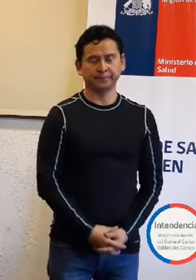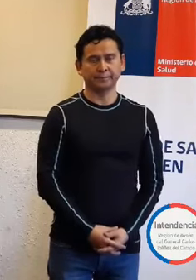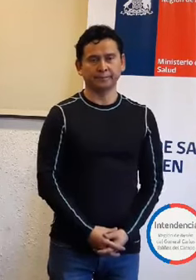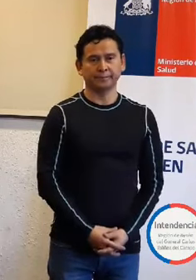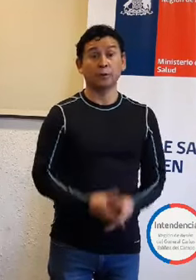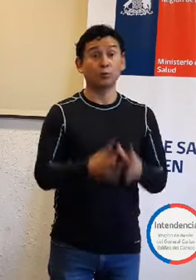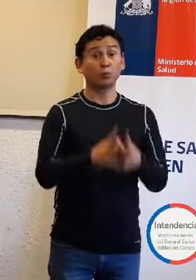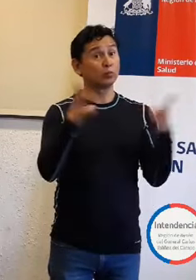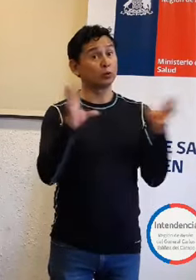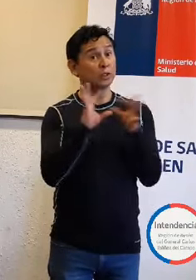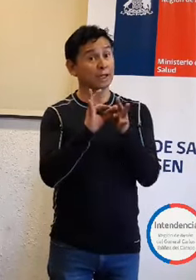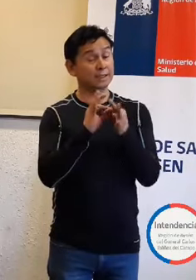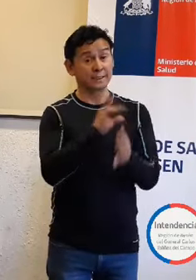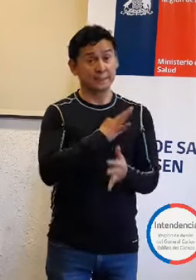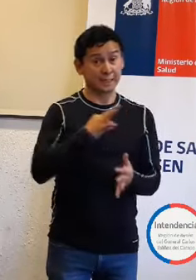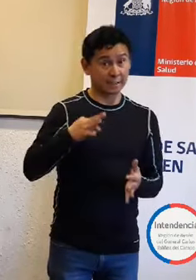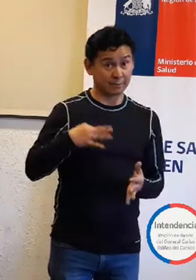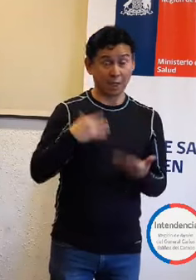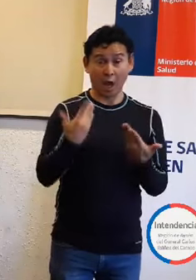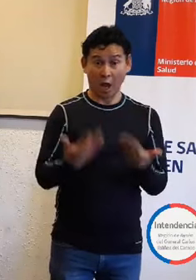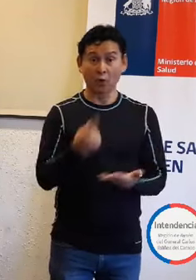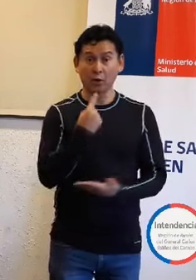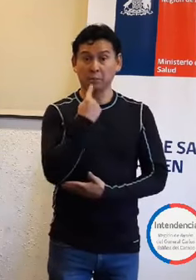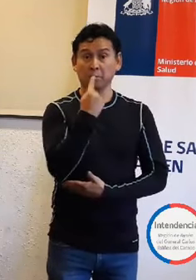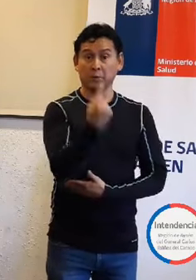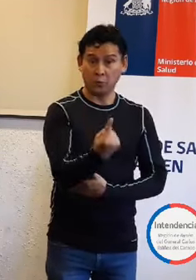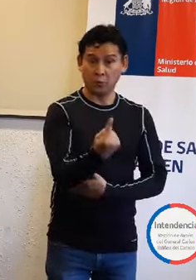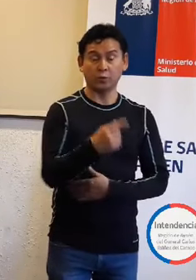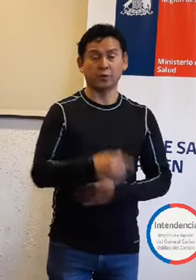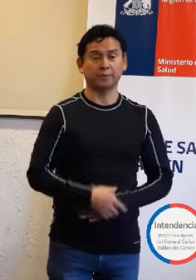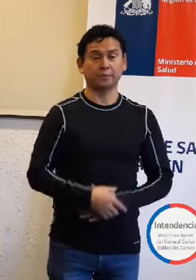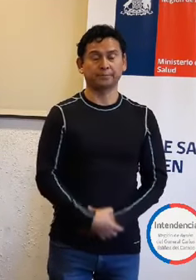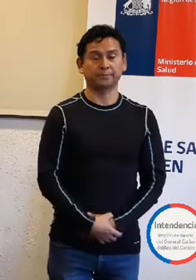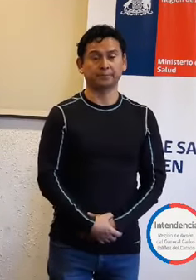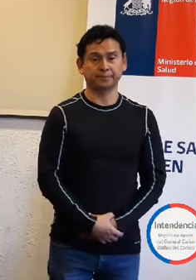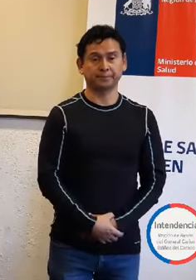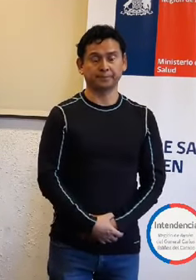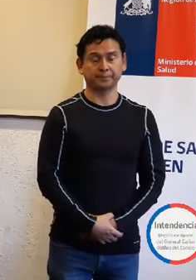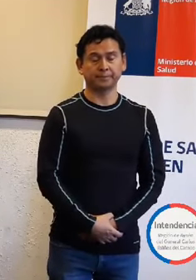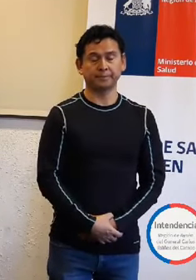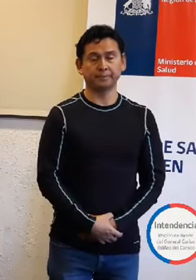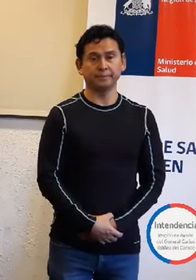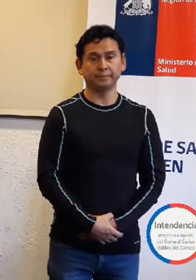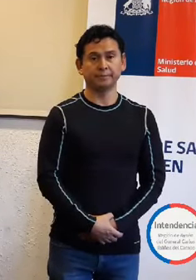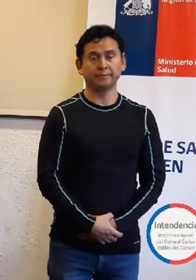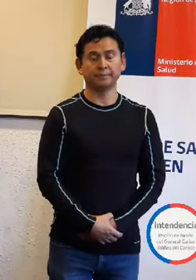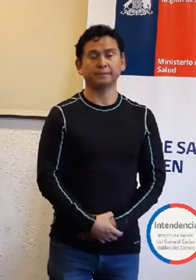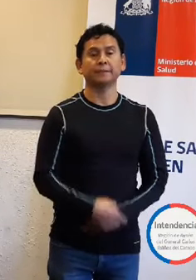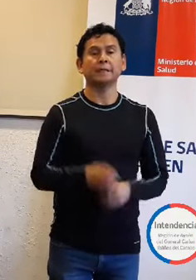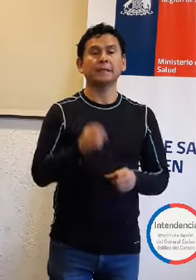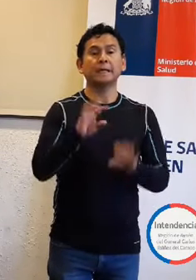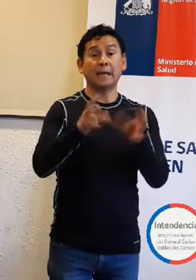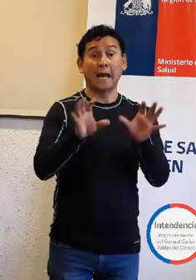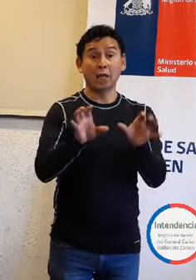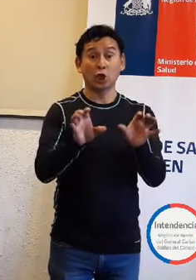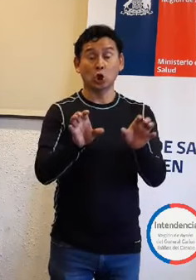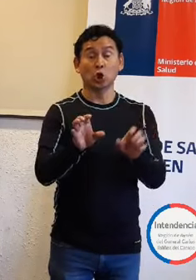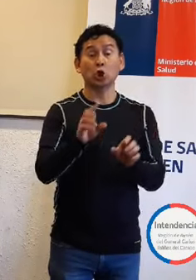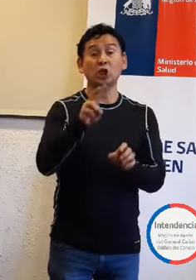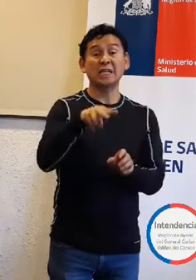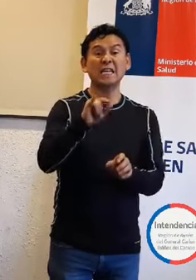Muchas gracias, Seremi. Damos entonces paso a las preguntas que la prensa tiene para usted en este día. Javier Gallardo de Radio Las Nieves